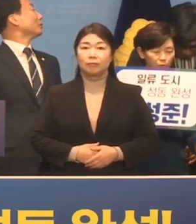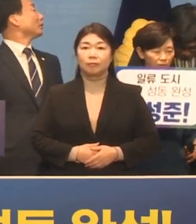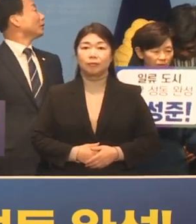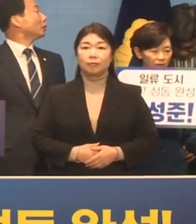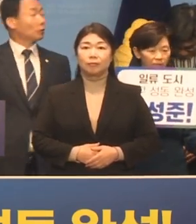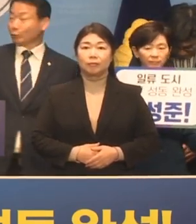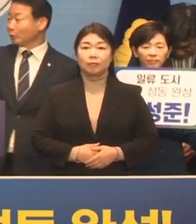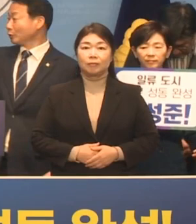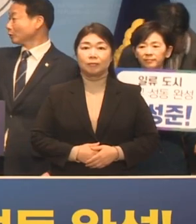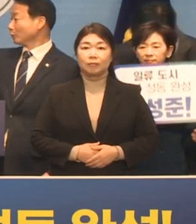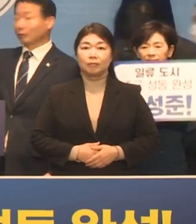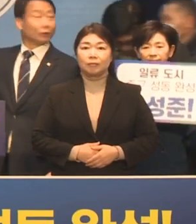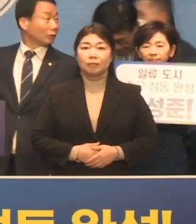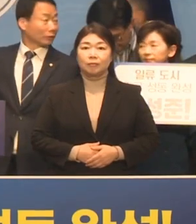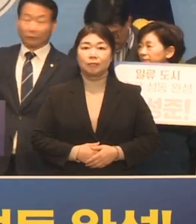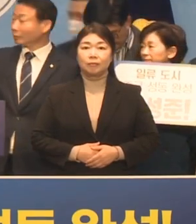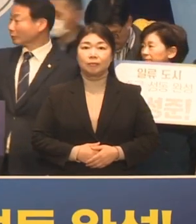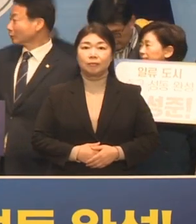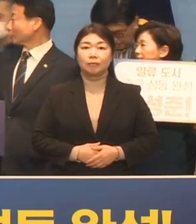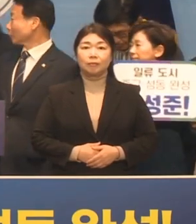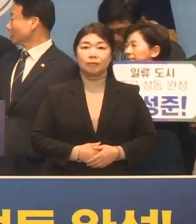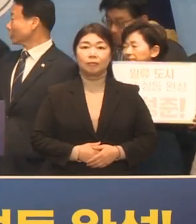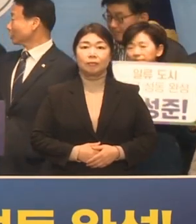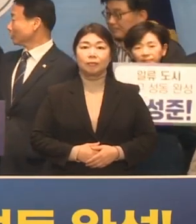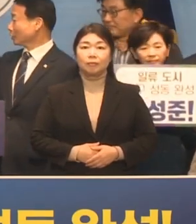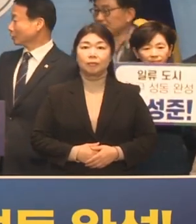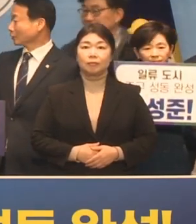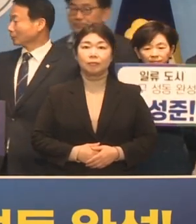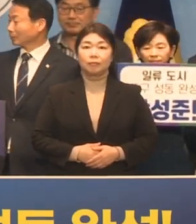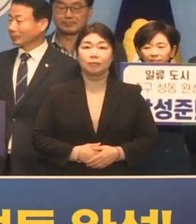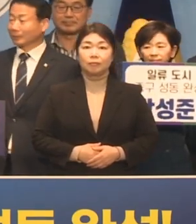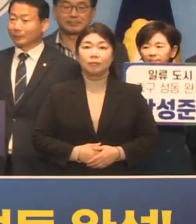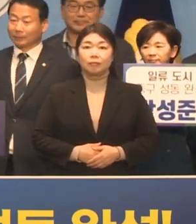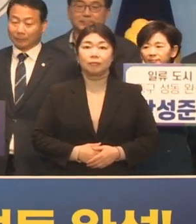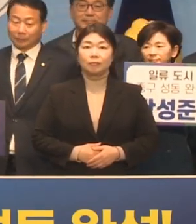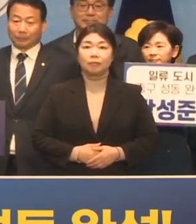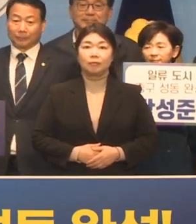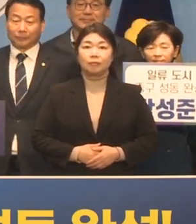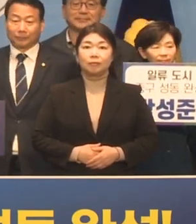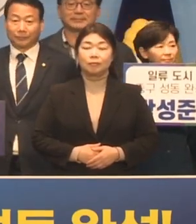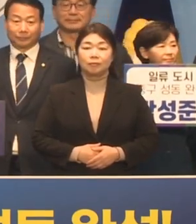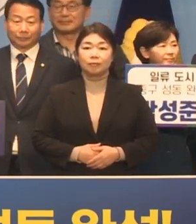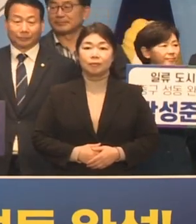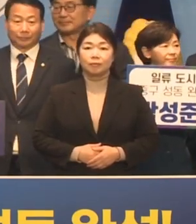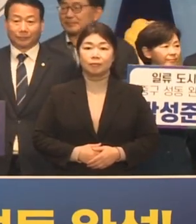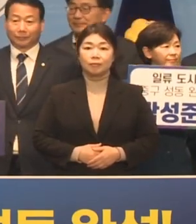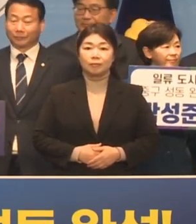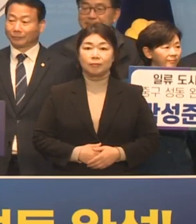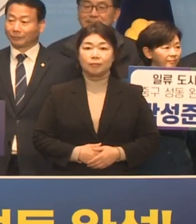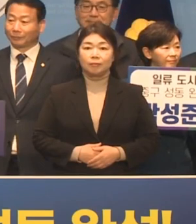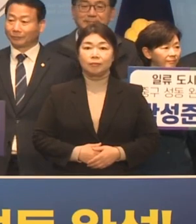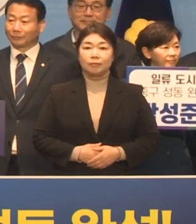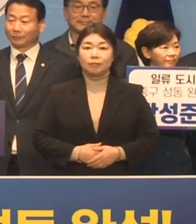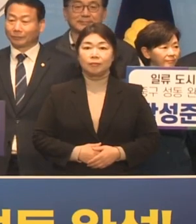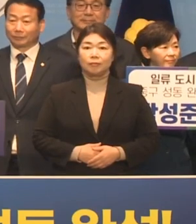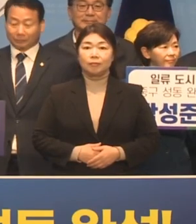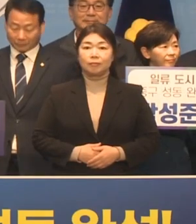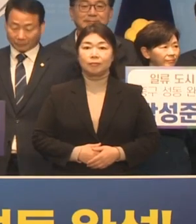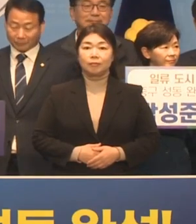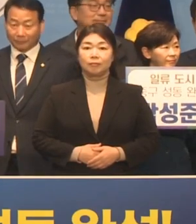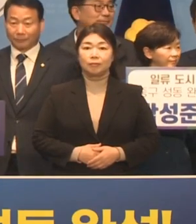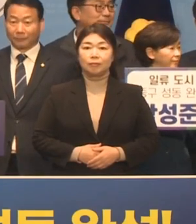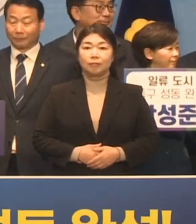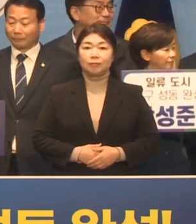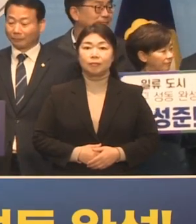촬영 이쪽 오시. 네, 제 뒤로 오시고. 네. 키가 큽니다. 키 큰 분들은 뒤로 오셔도 되고. 균형이 좀 맞아요?